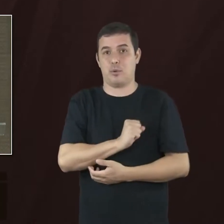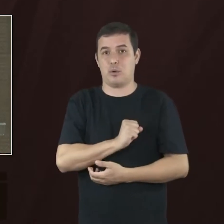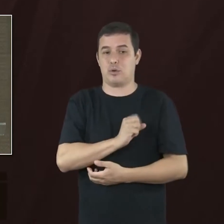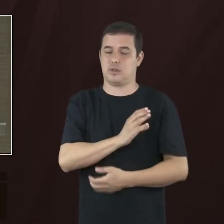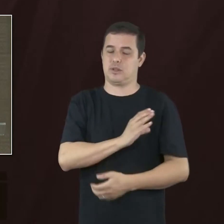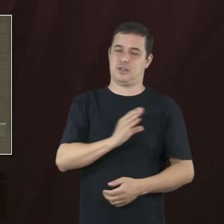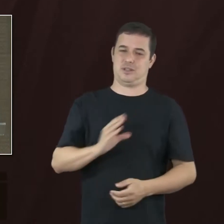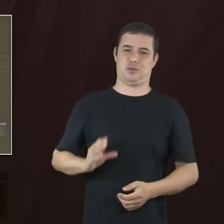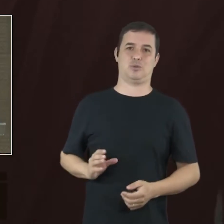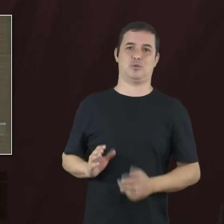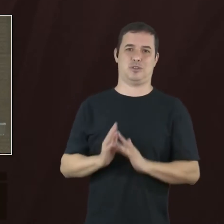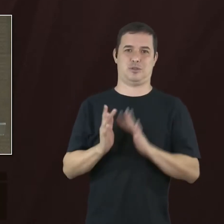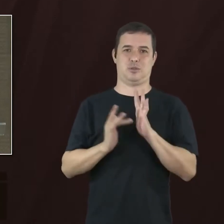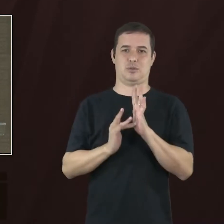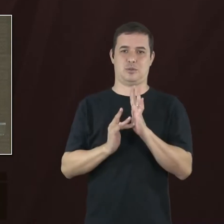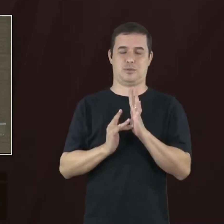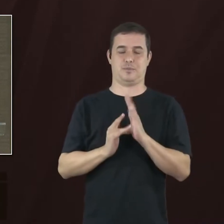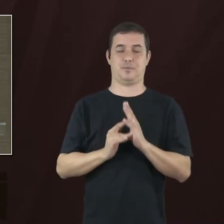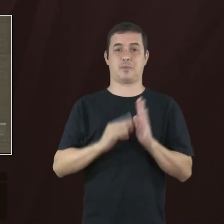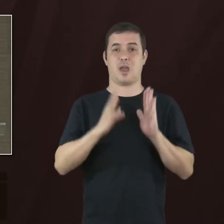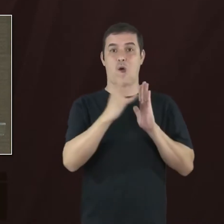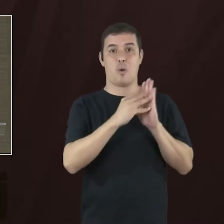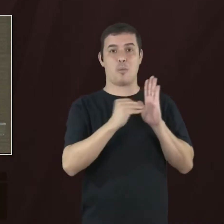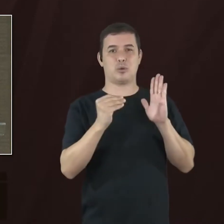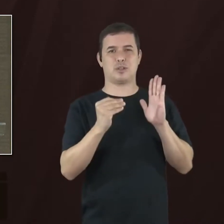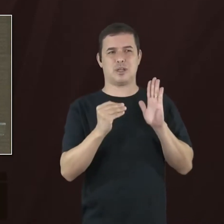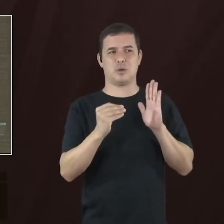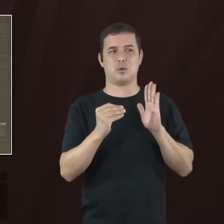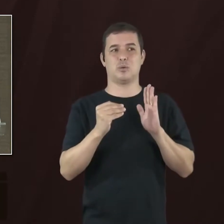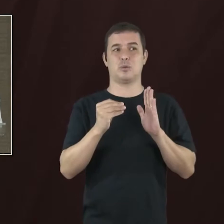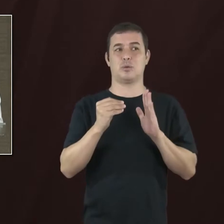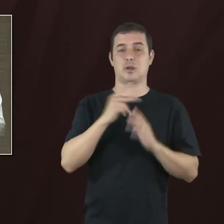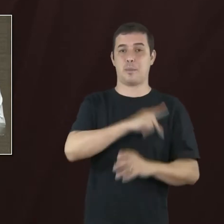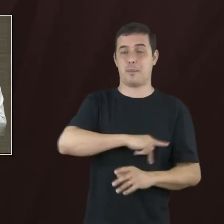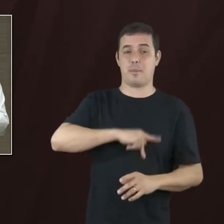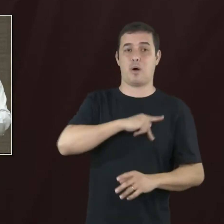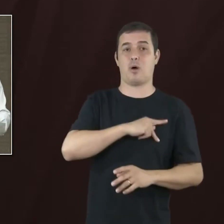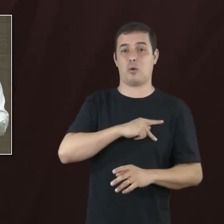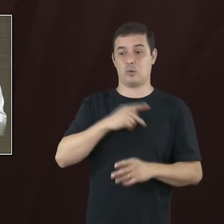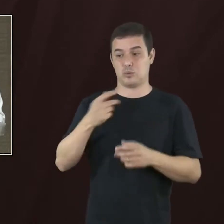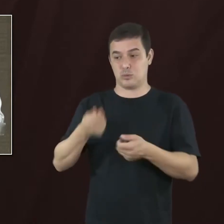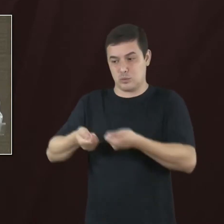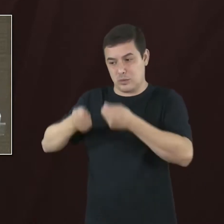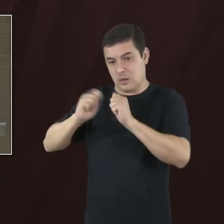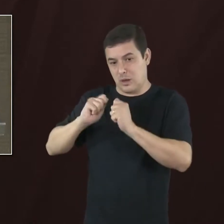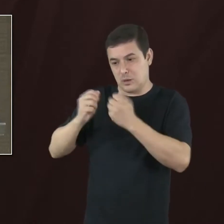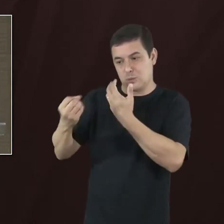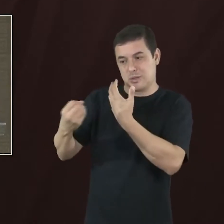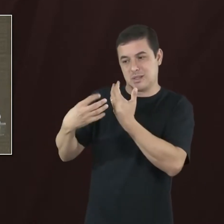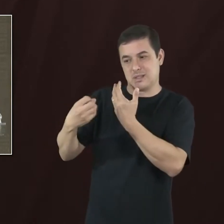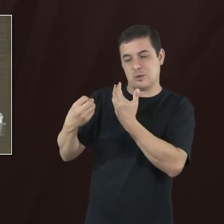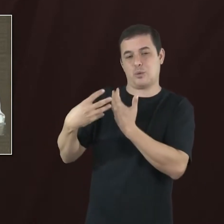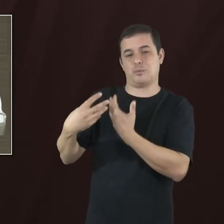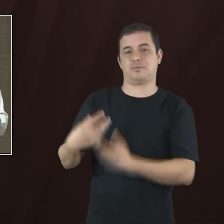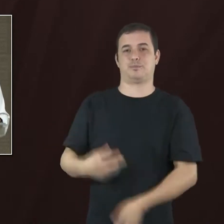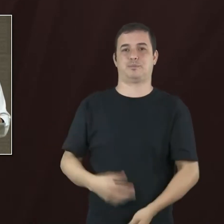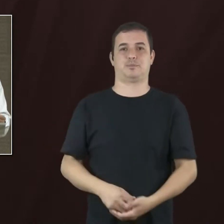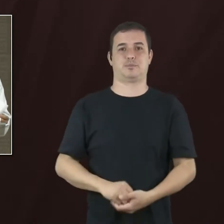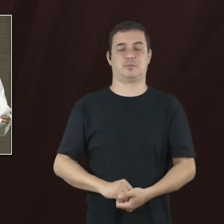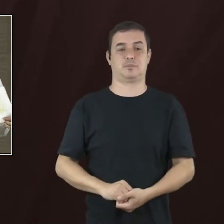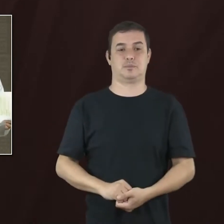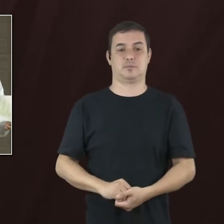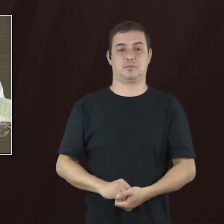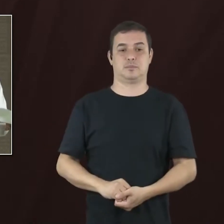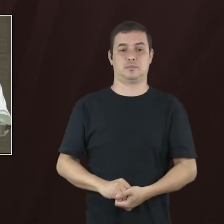Cristo Jesus. Irmãos, esse é um modelo que Paulo deixou para nós, tá? E eu de manhã já falei que chegará o tempo em que